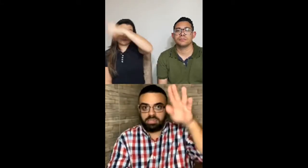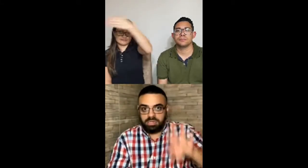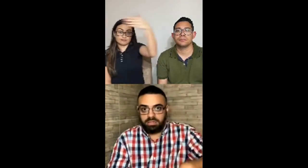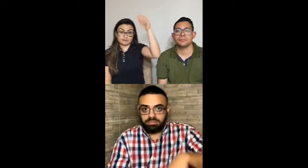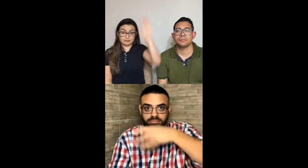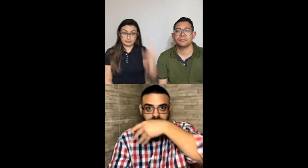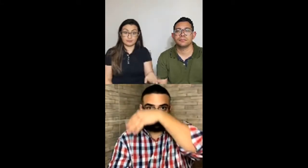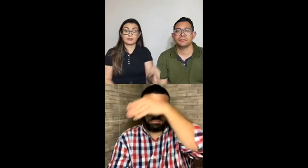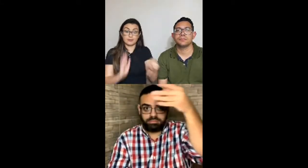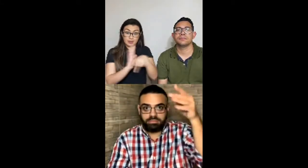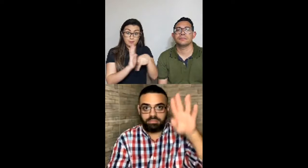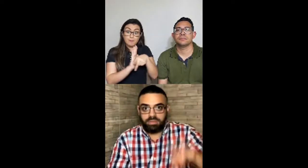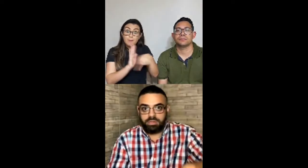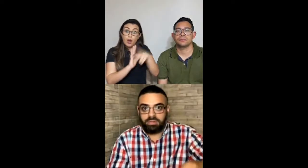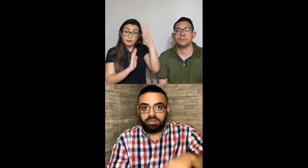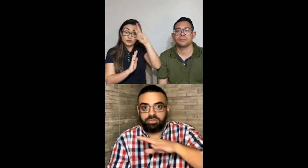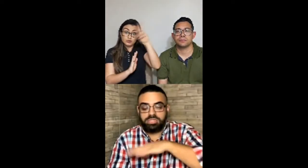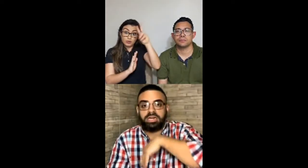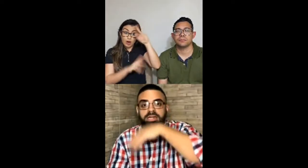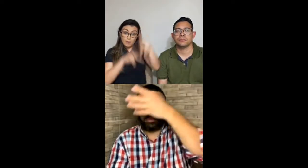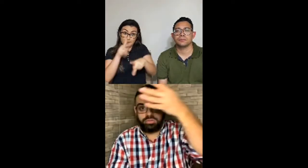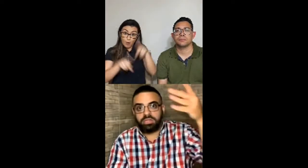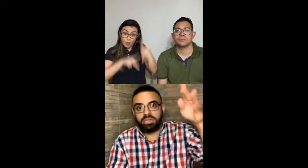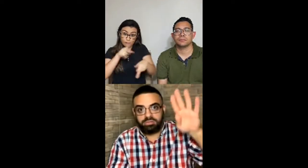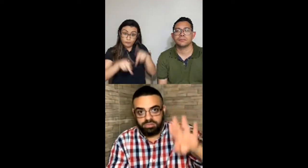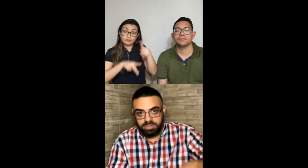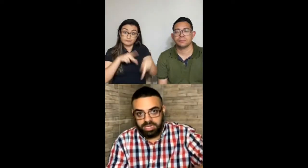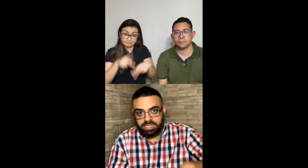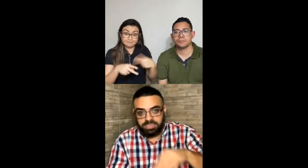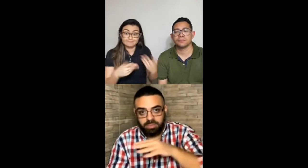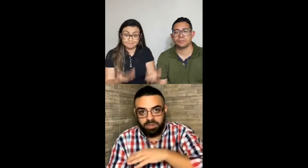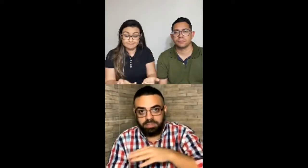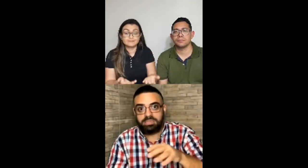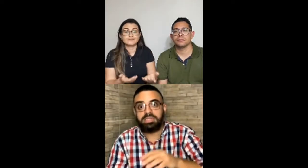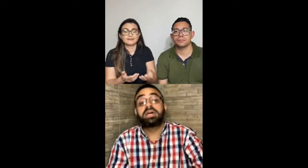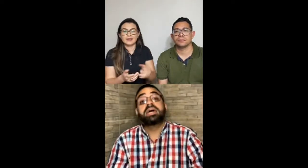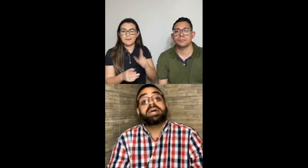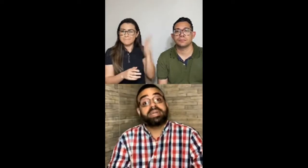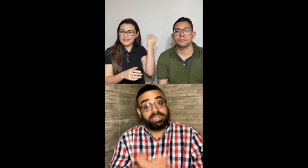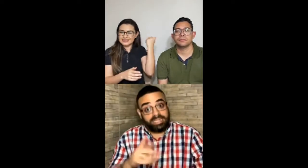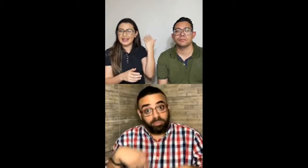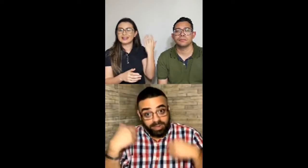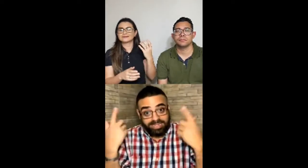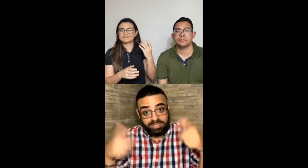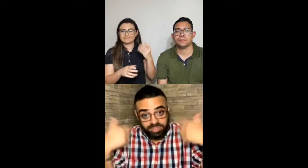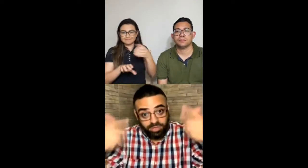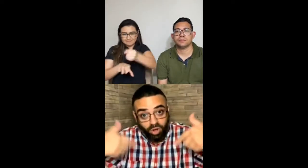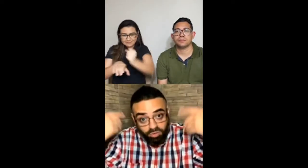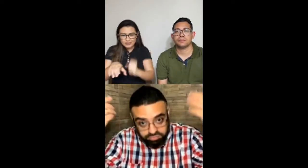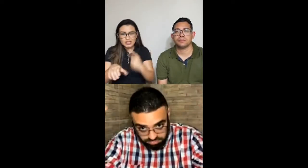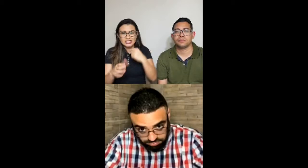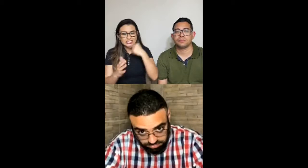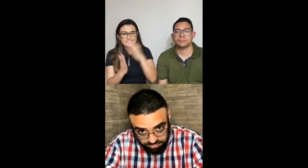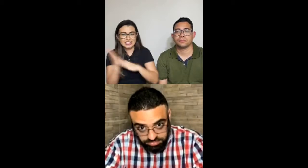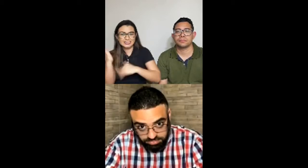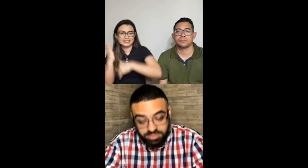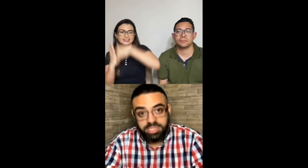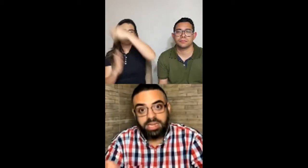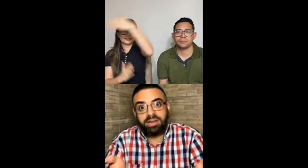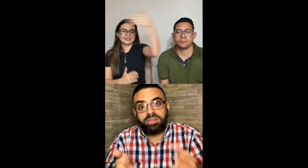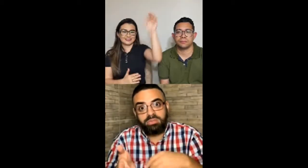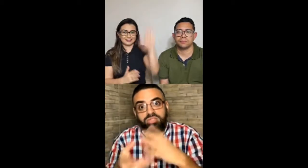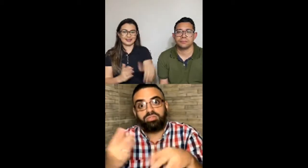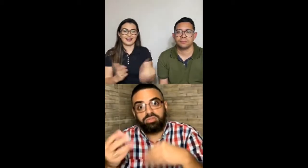passagem hebraica, que a gente usa até no DOT, inclusive, que é esse aqui, do sangue do cordeiro nos umbrais